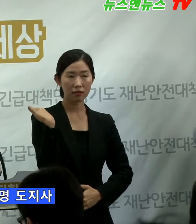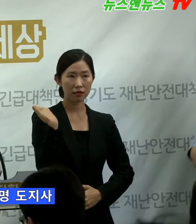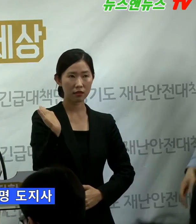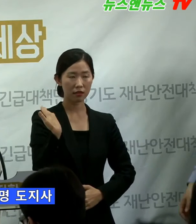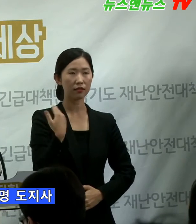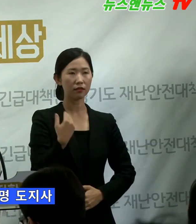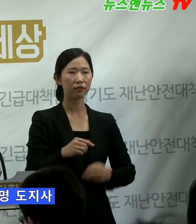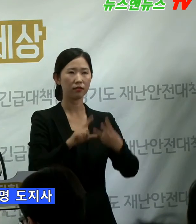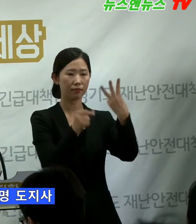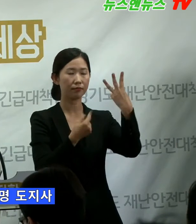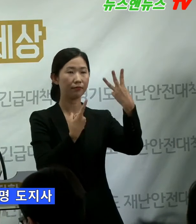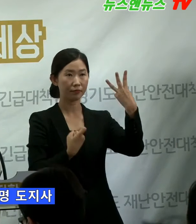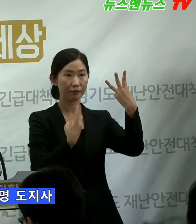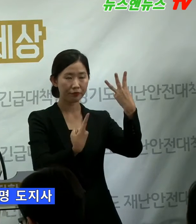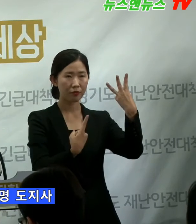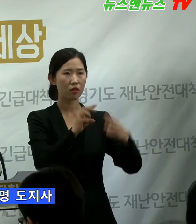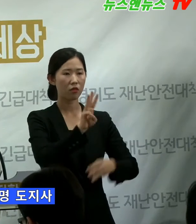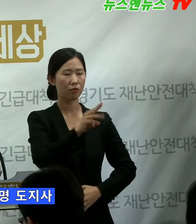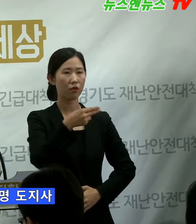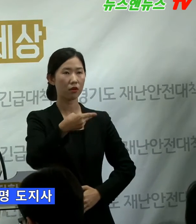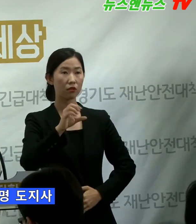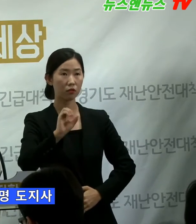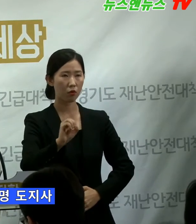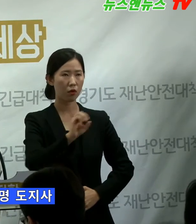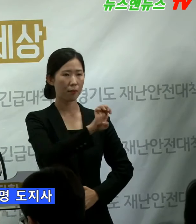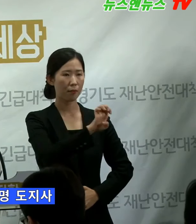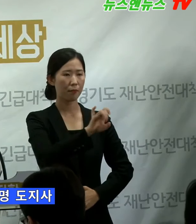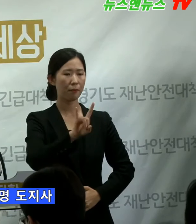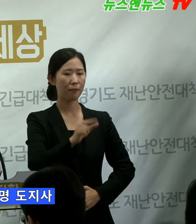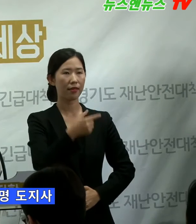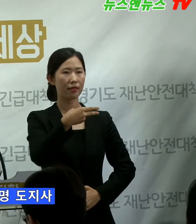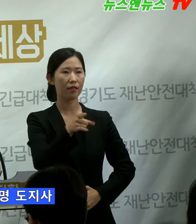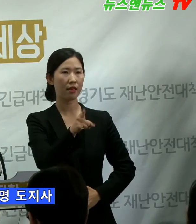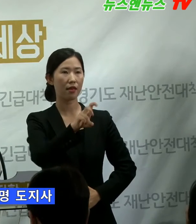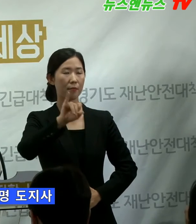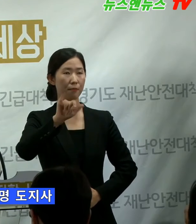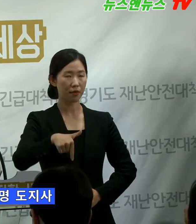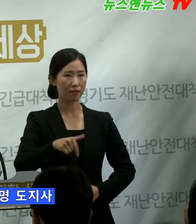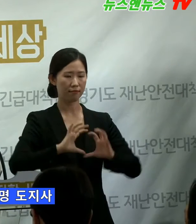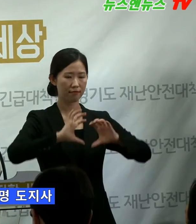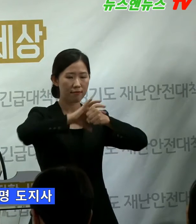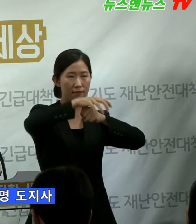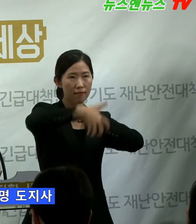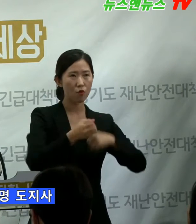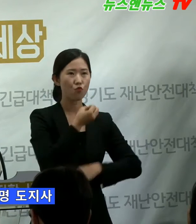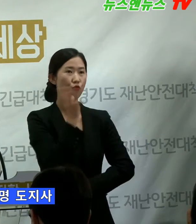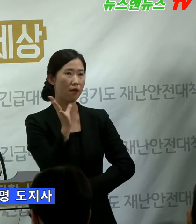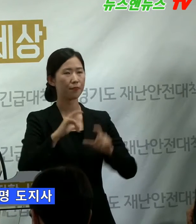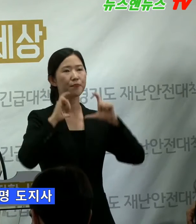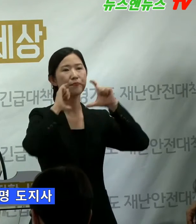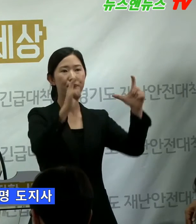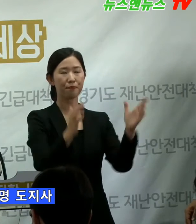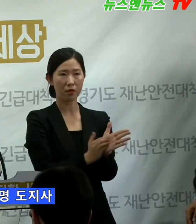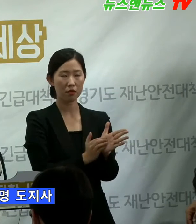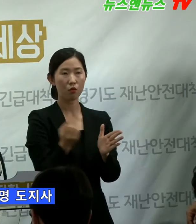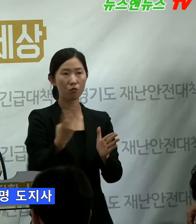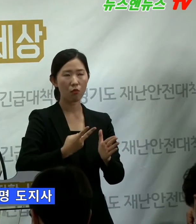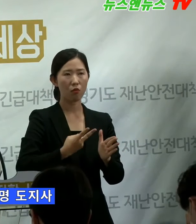선언했고, 대한감염학회 등 감염병 전문가들 그리고 해외 전문가들까지 입을